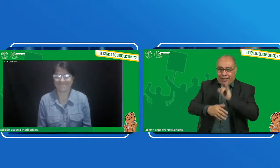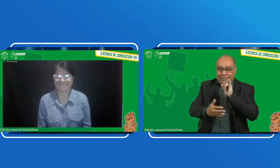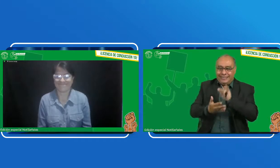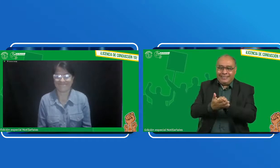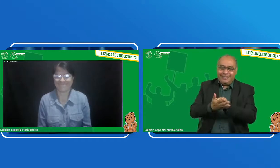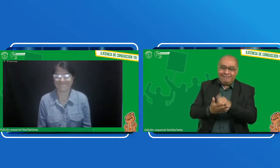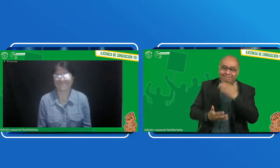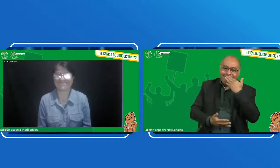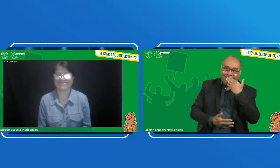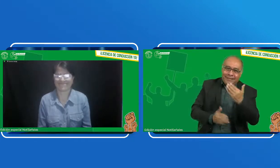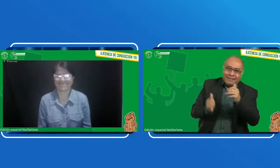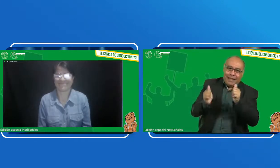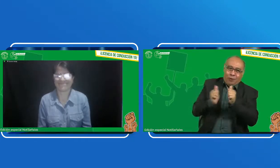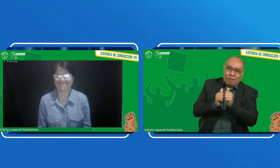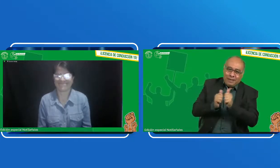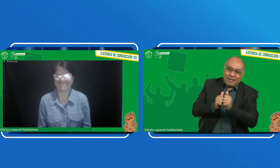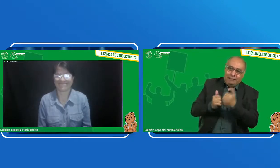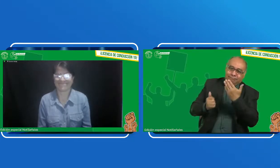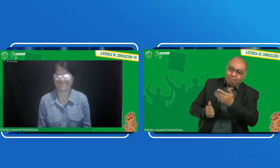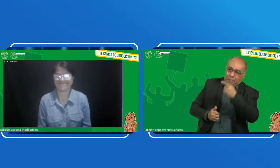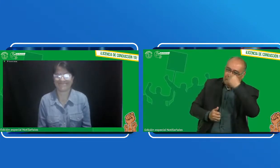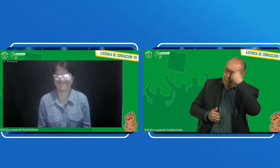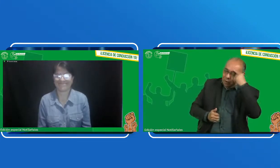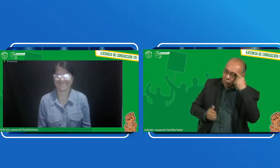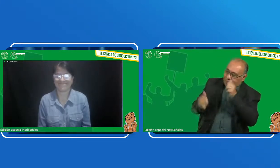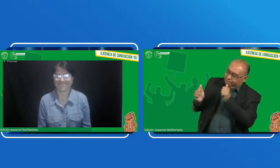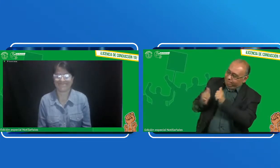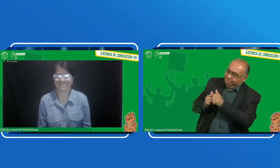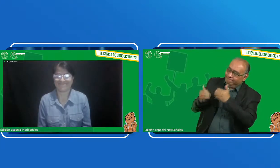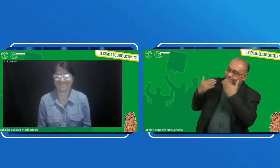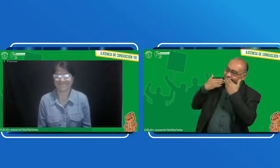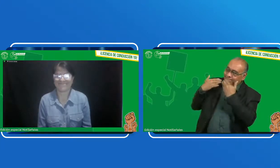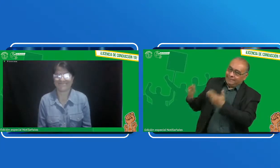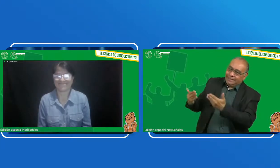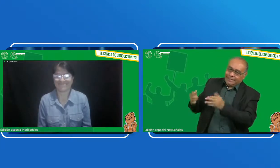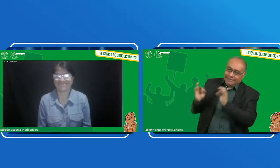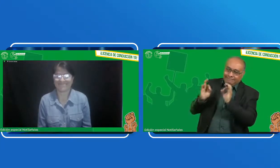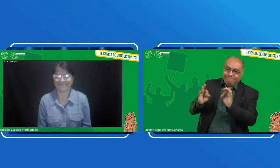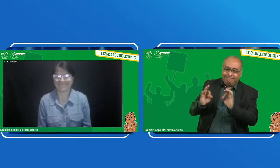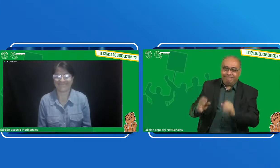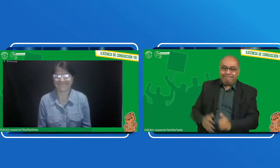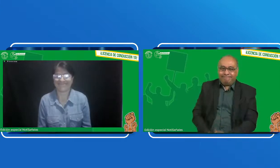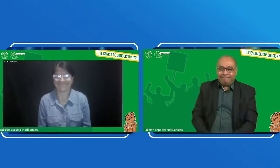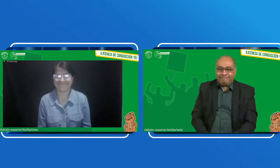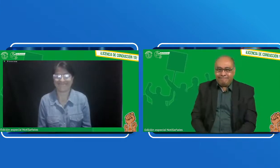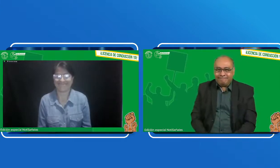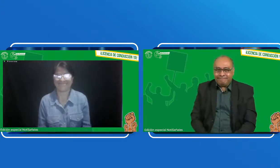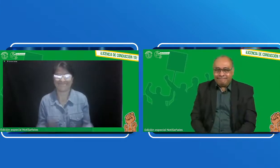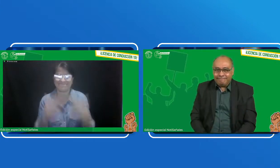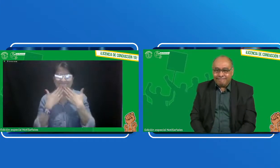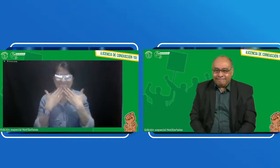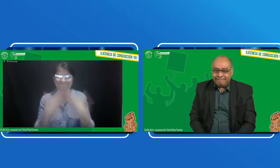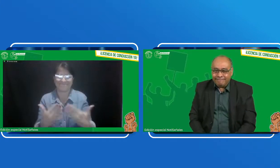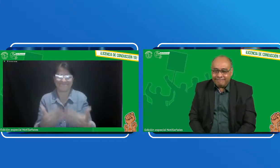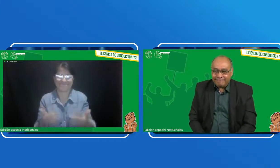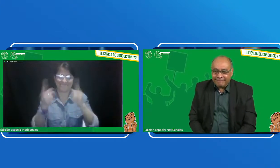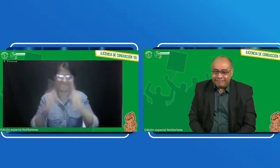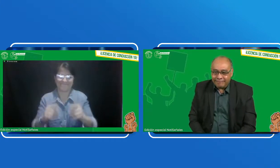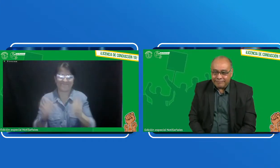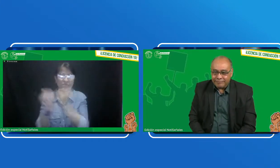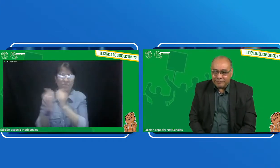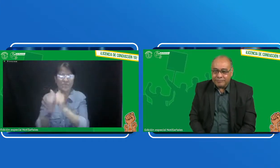acompañarnos en esta emisión de última hora también de Notiseñales. Gracias a Pablo también, que ha estado como